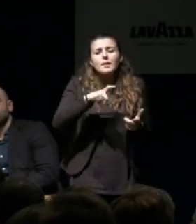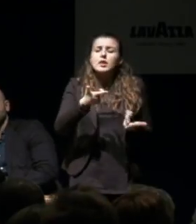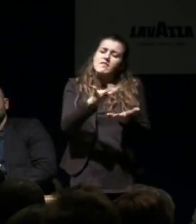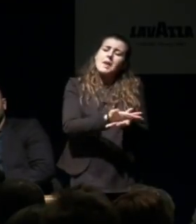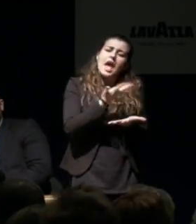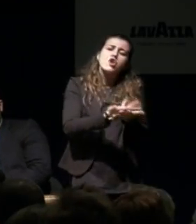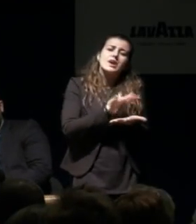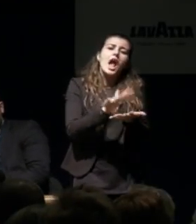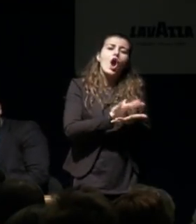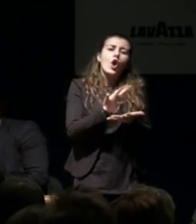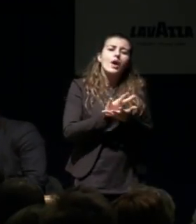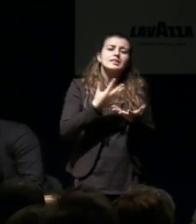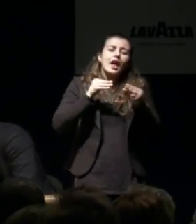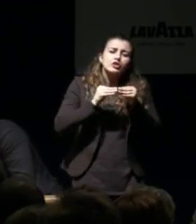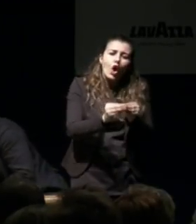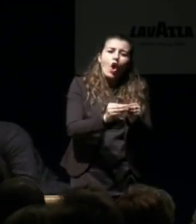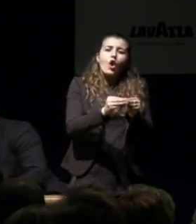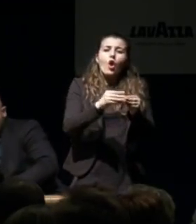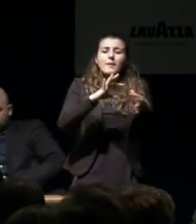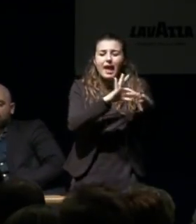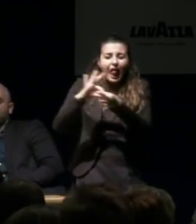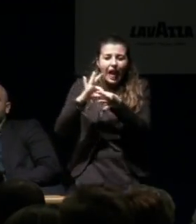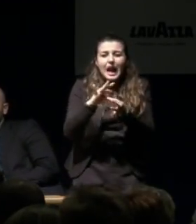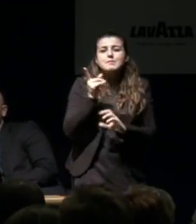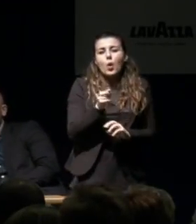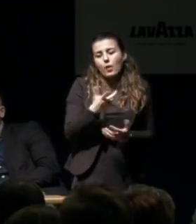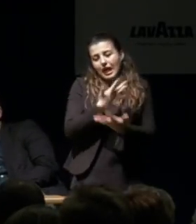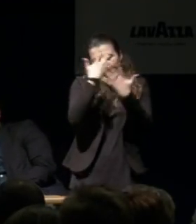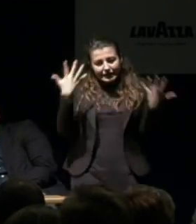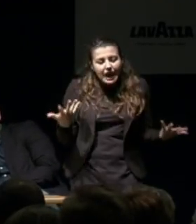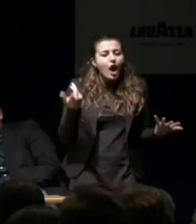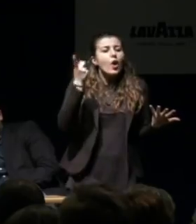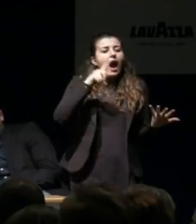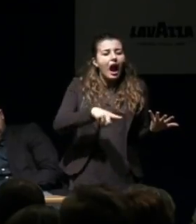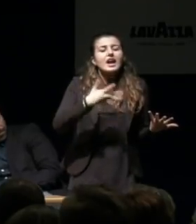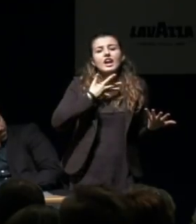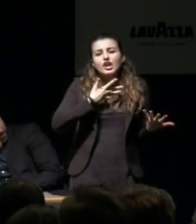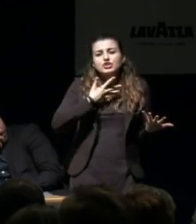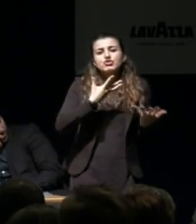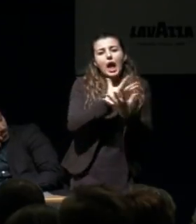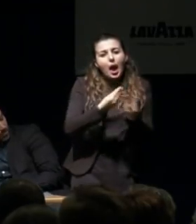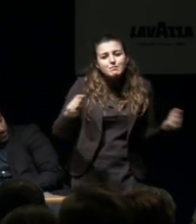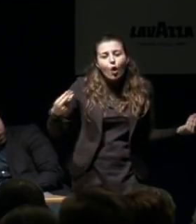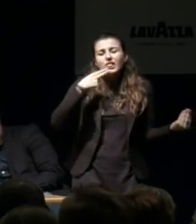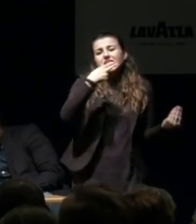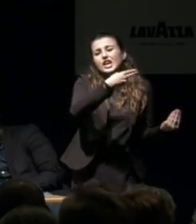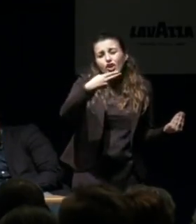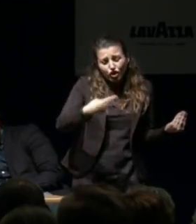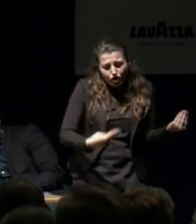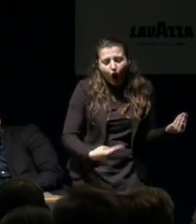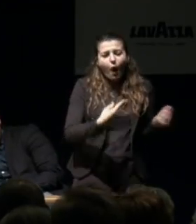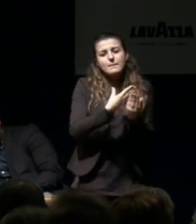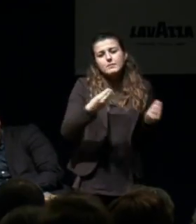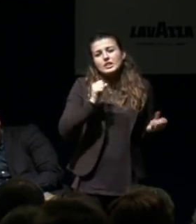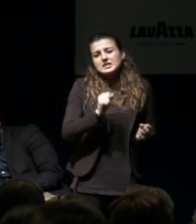raccontato come c'era questo questo legame poi ovviamente ci ci sono molti altri nomi di cui si